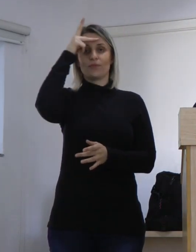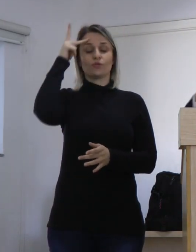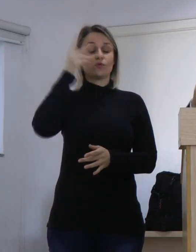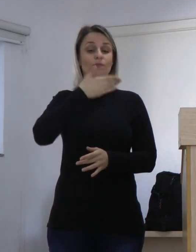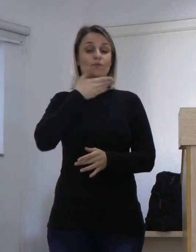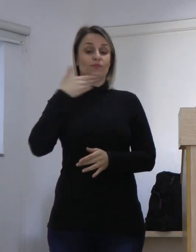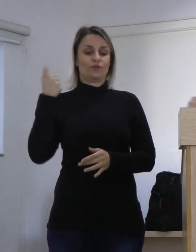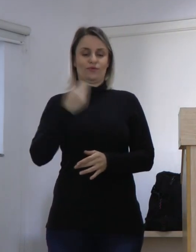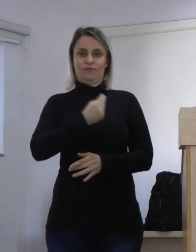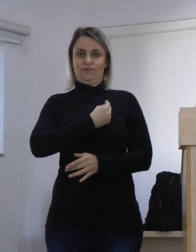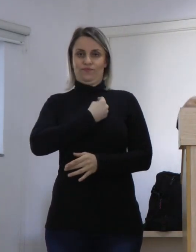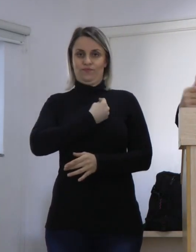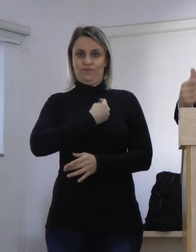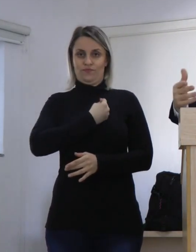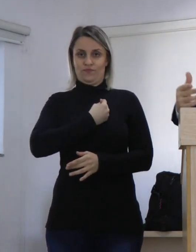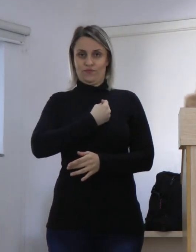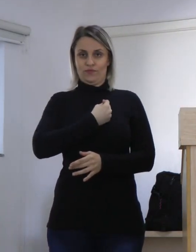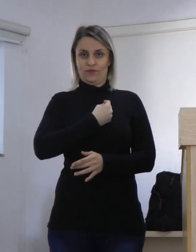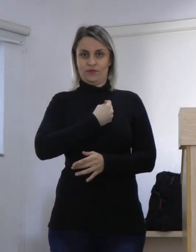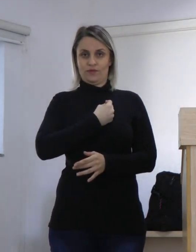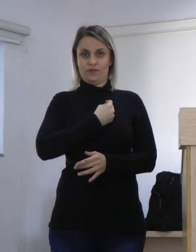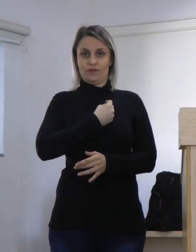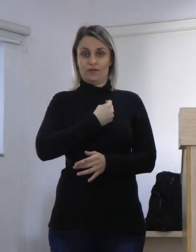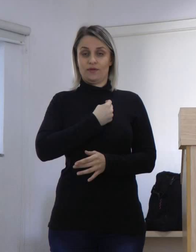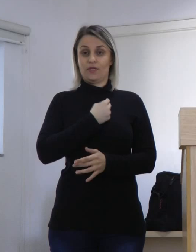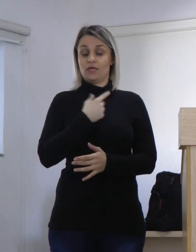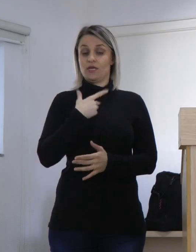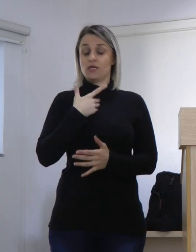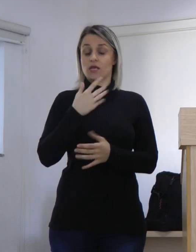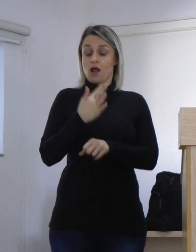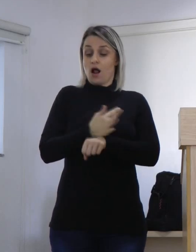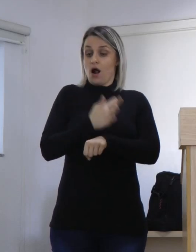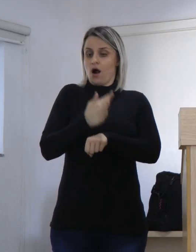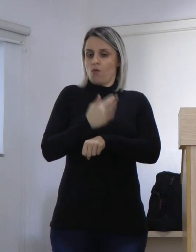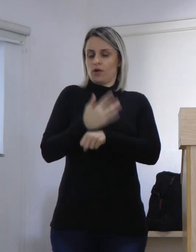vida e de resistir aos maus arrastamentos.